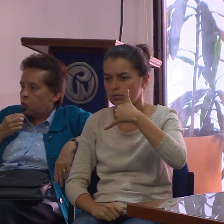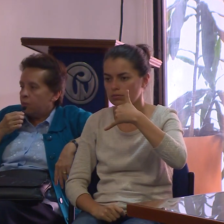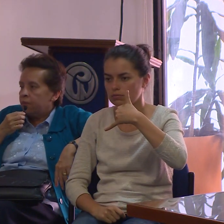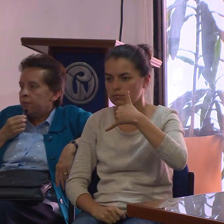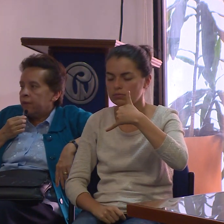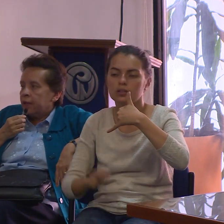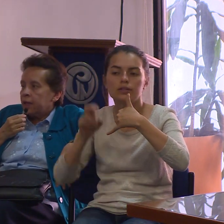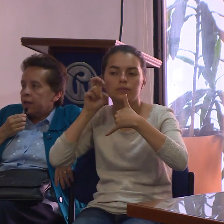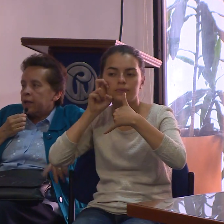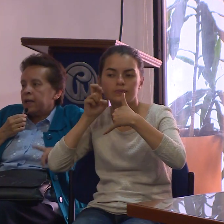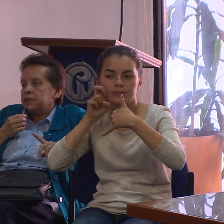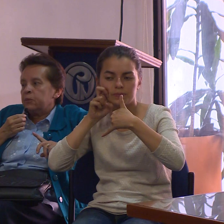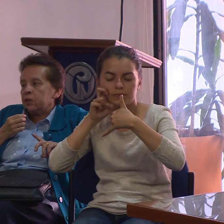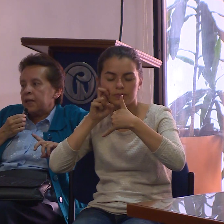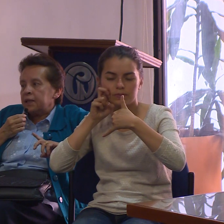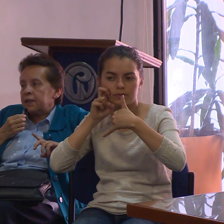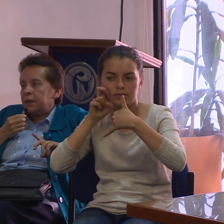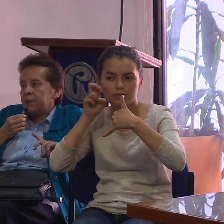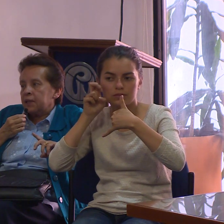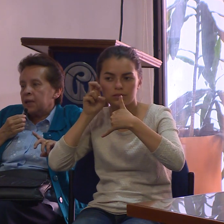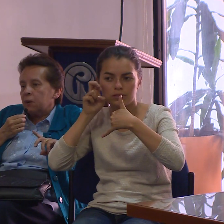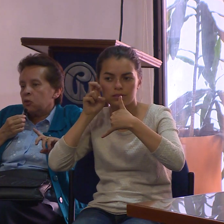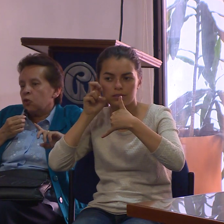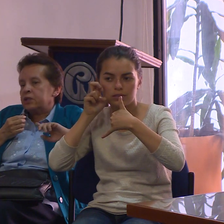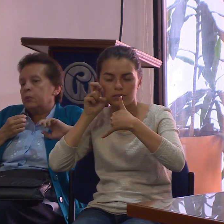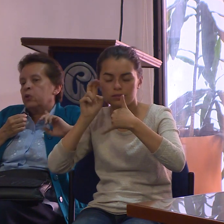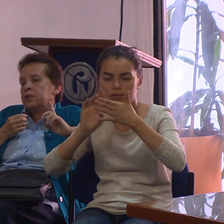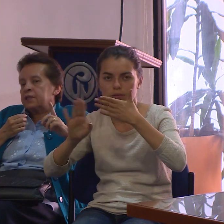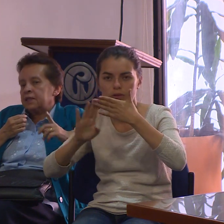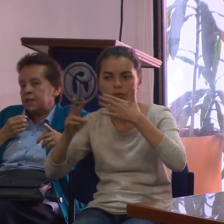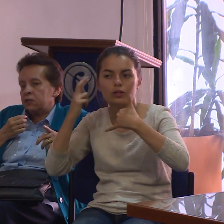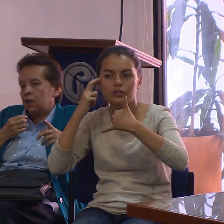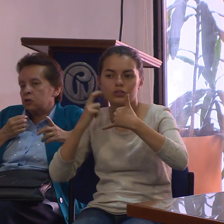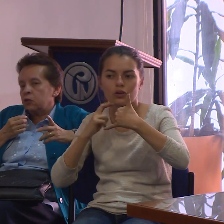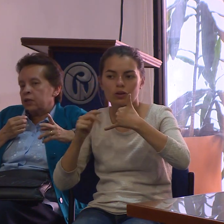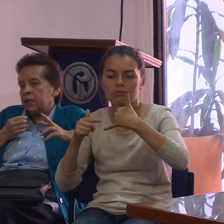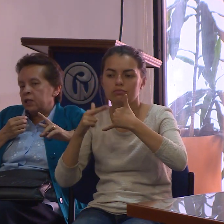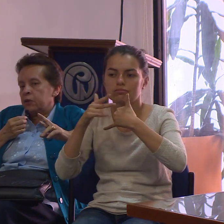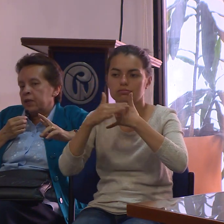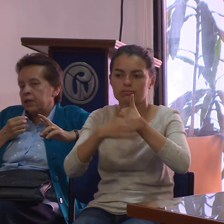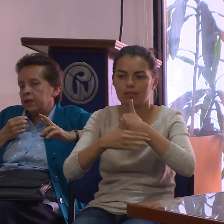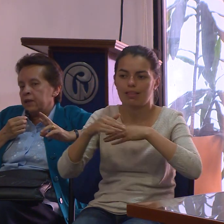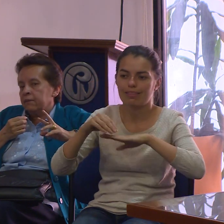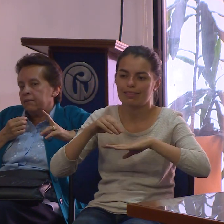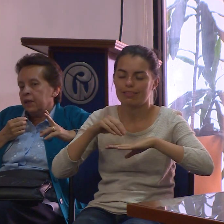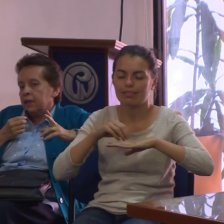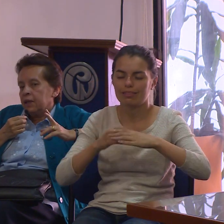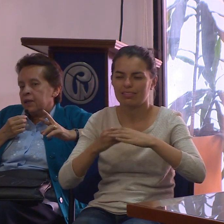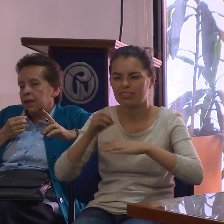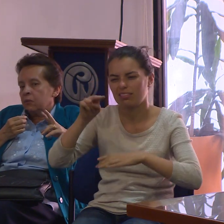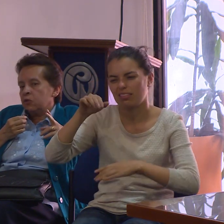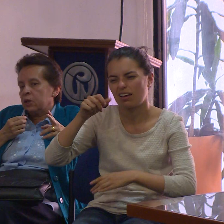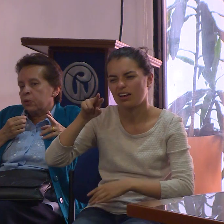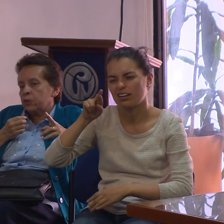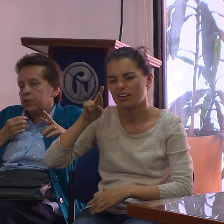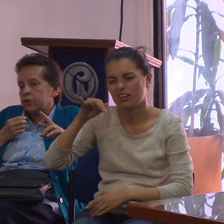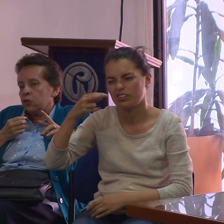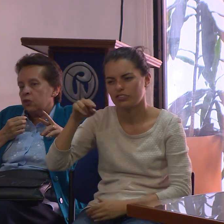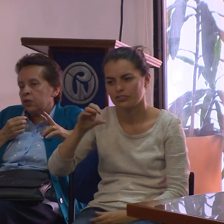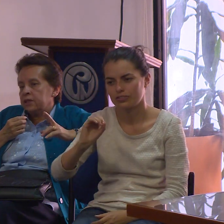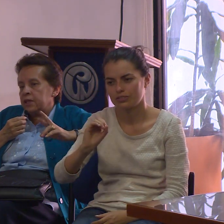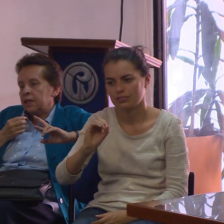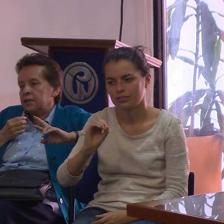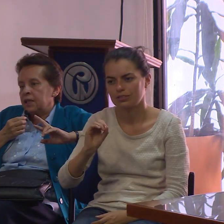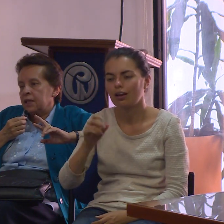hasta el Chocó. Es importante también, digamos, los aportes que se han hecho a las comunidades porque, digamos, el